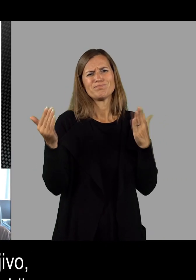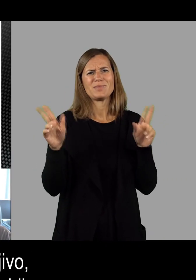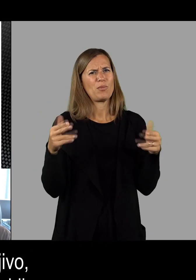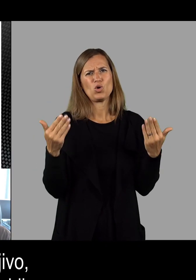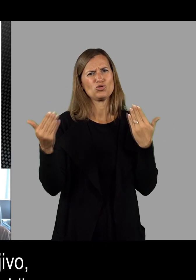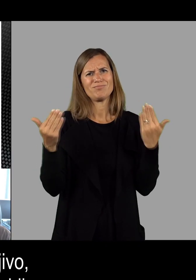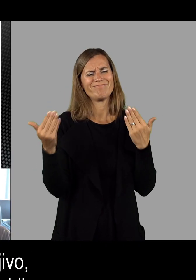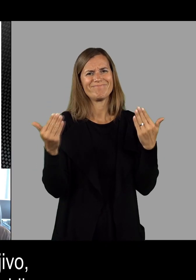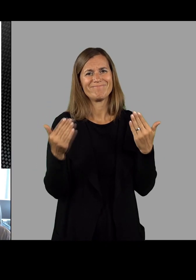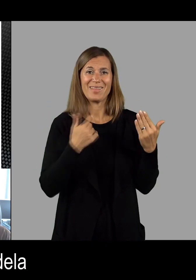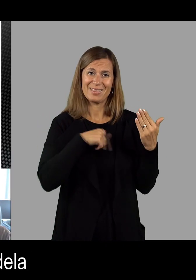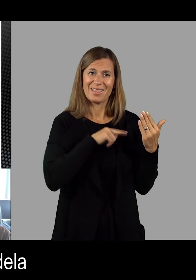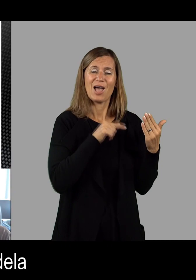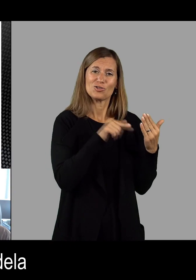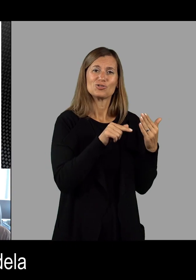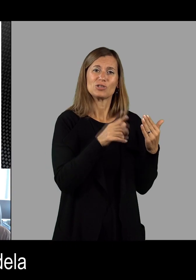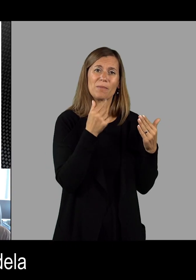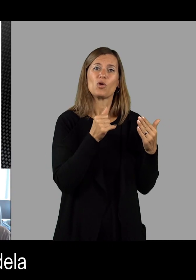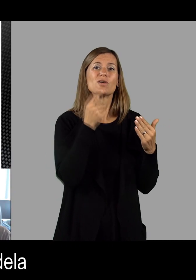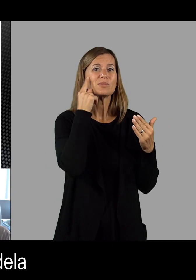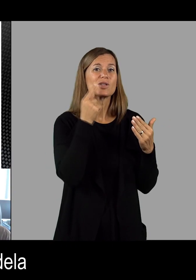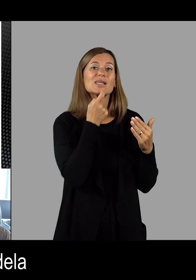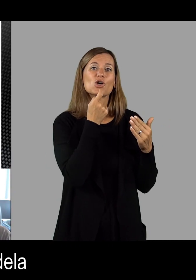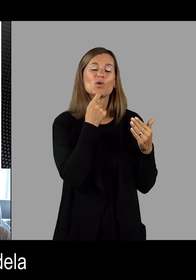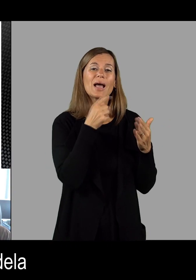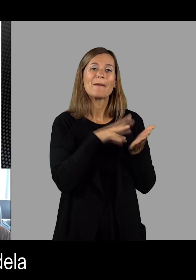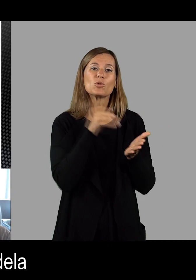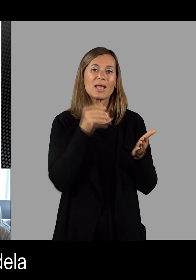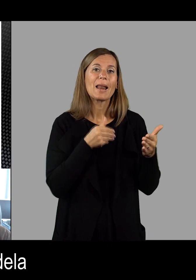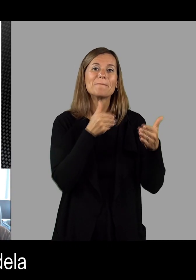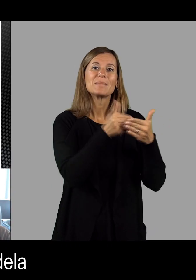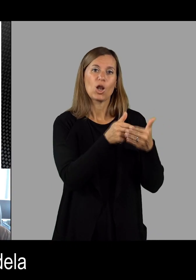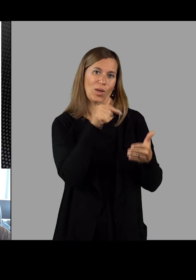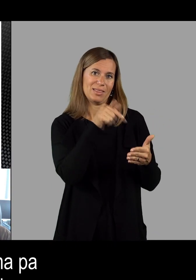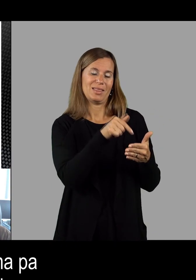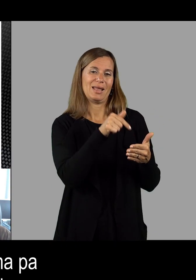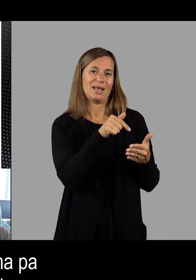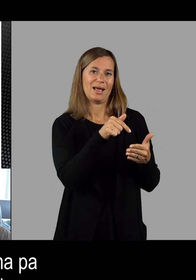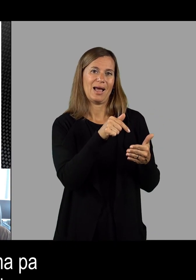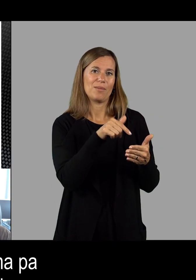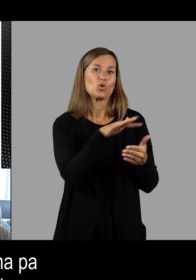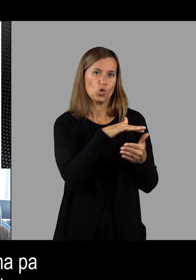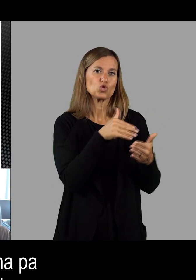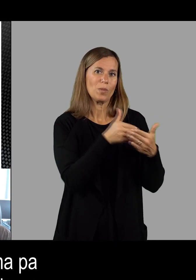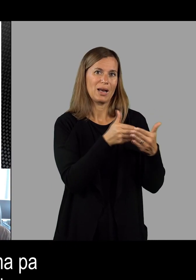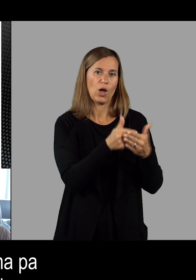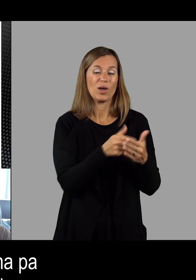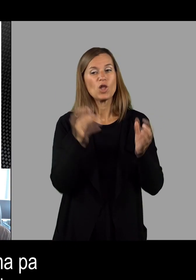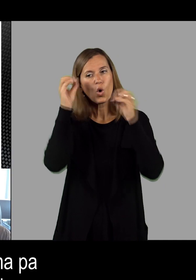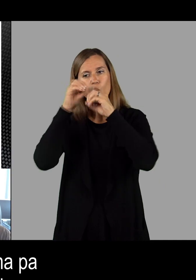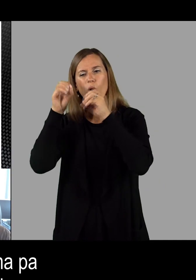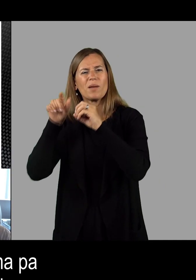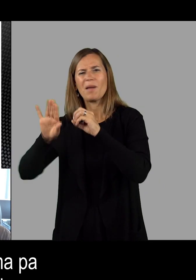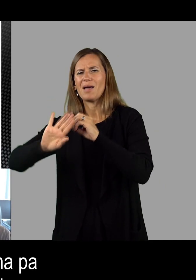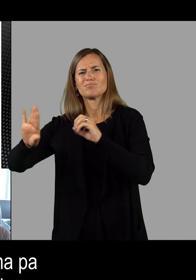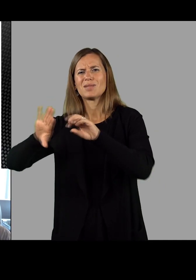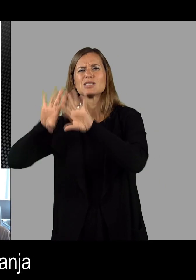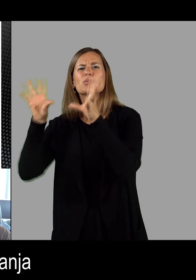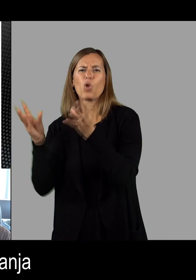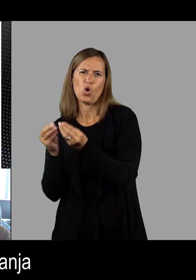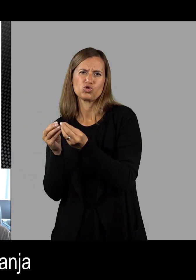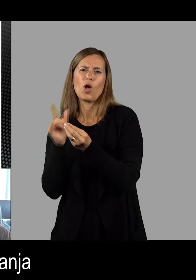ker naš razpoznavalnik je bil v smislu jezikovnega modela prilagojen temu področju, Google razpoznavnik ima pa jezikovni model splošen, z